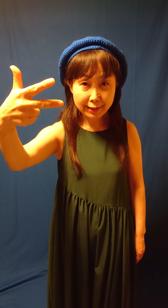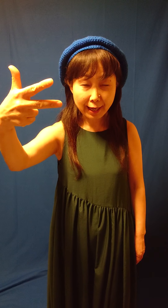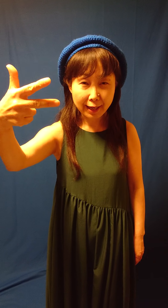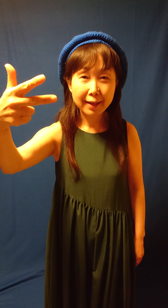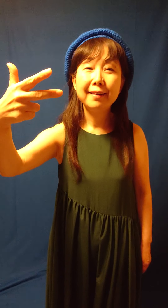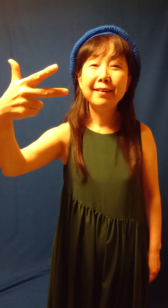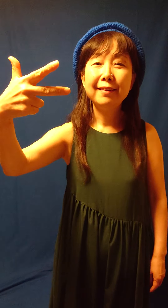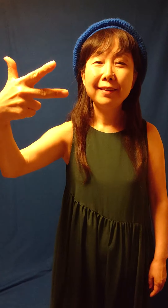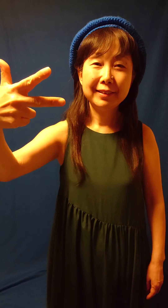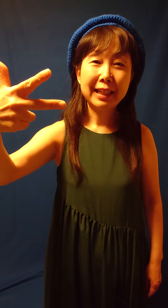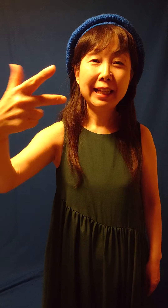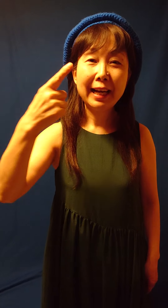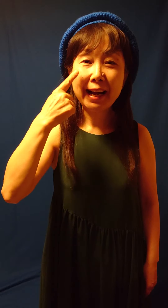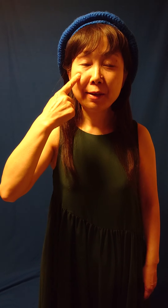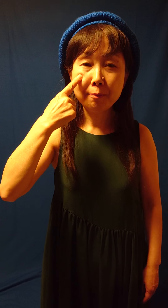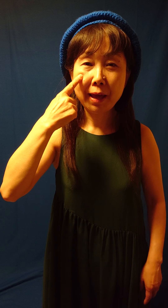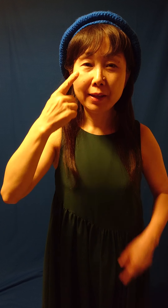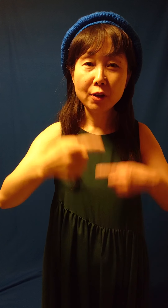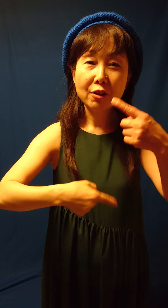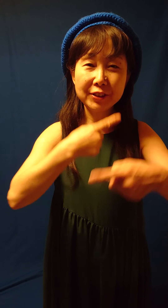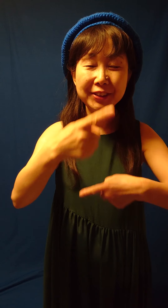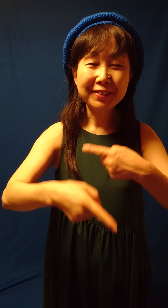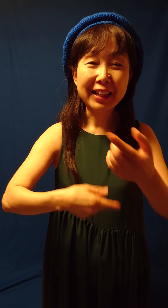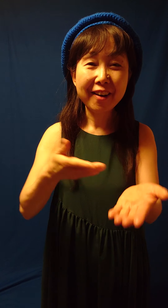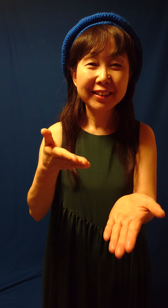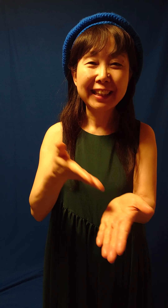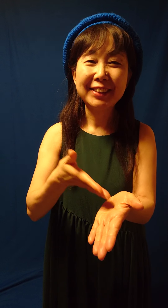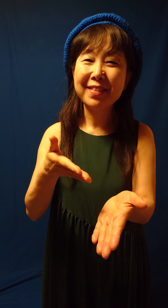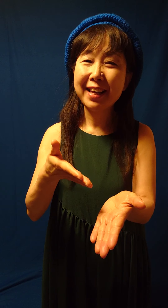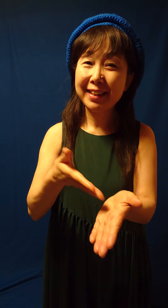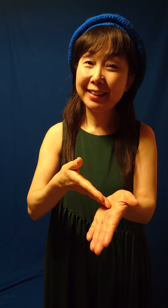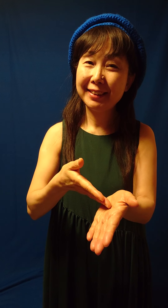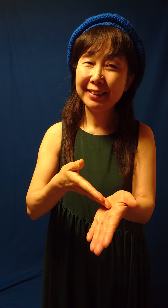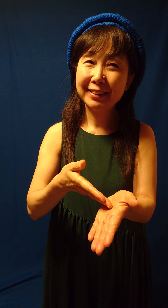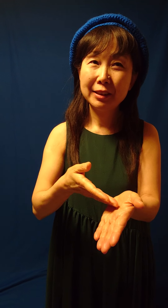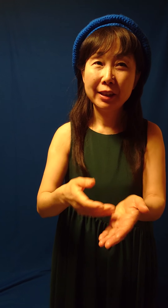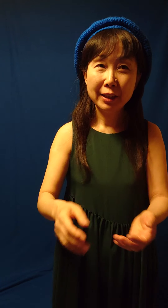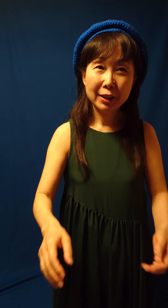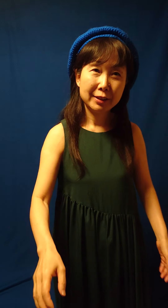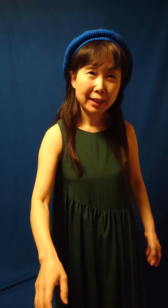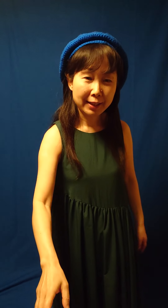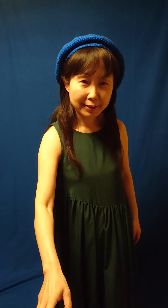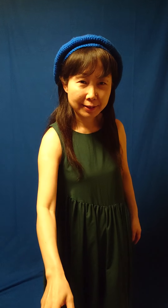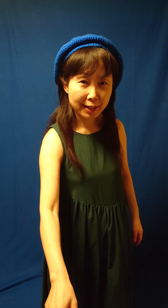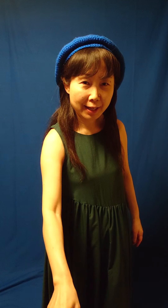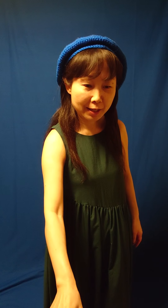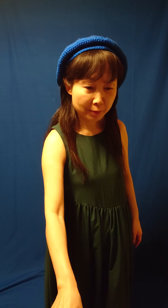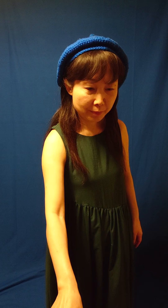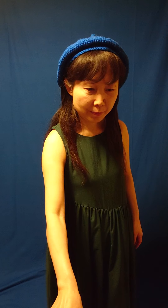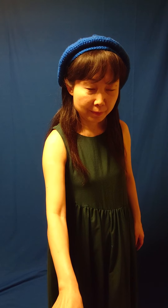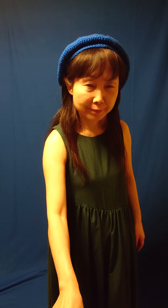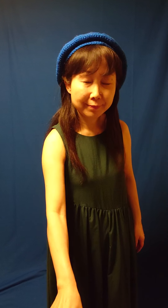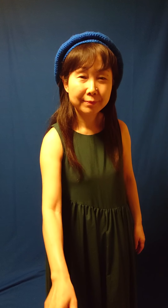1,2,3,4,5,6,7 7回目の手話の説明です。こちらですね。